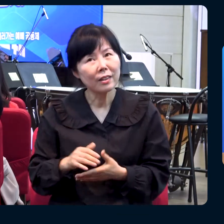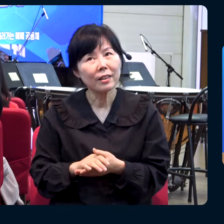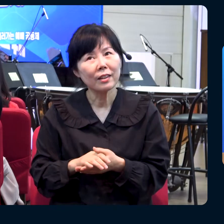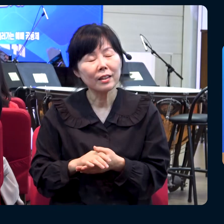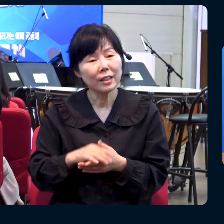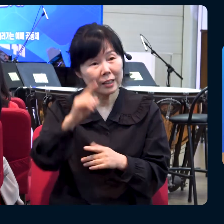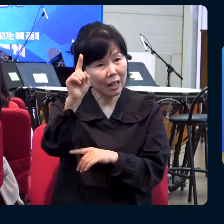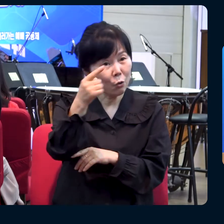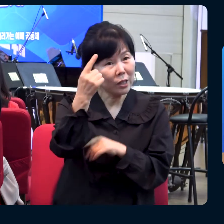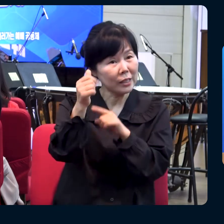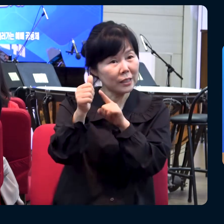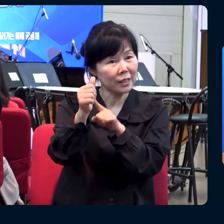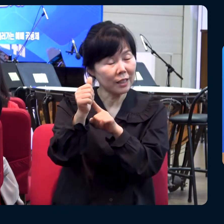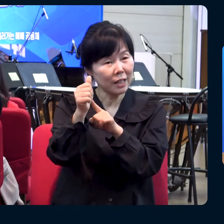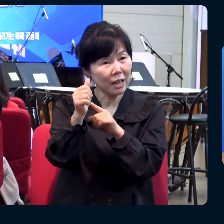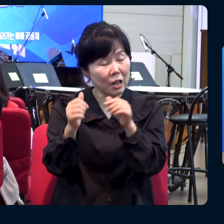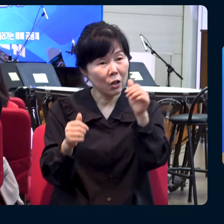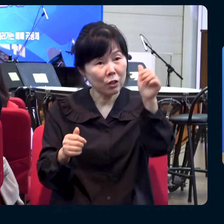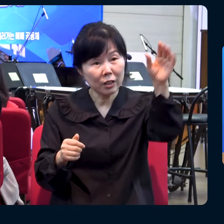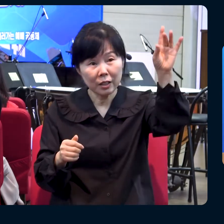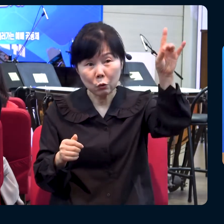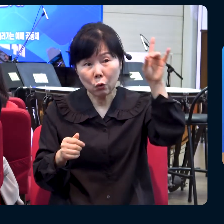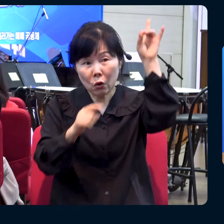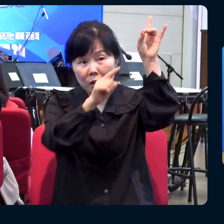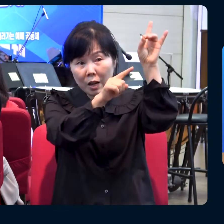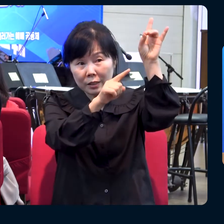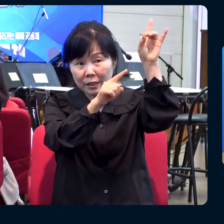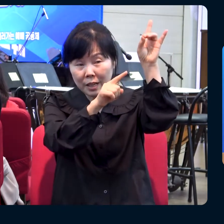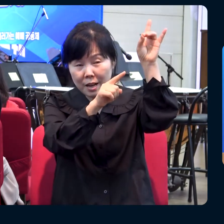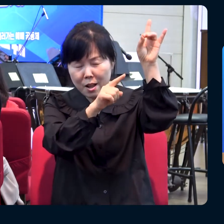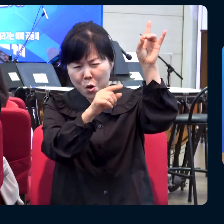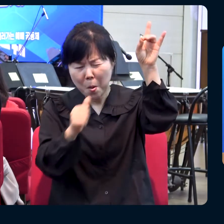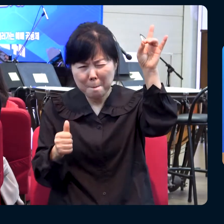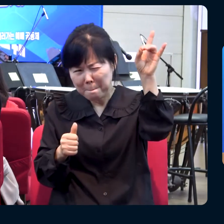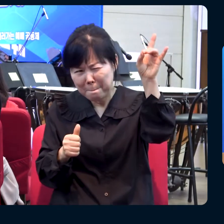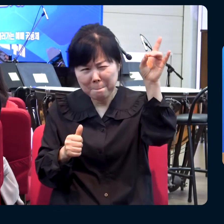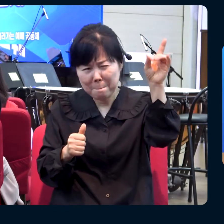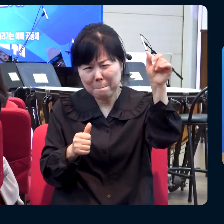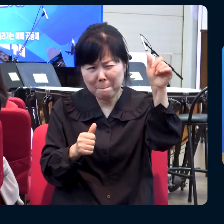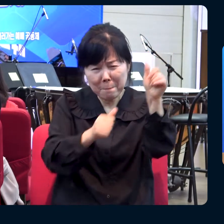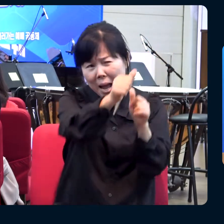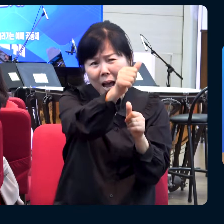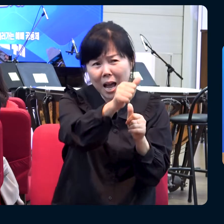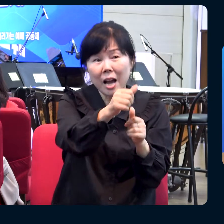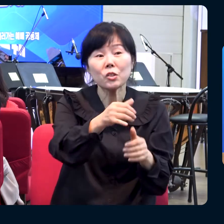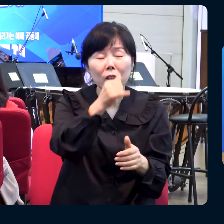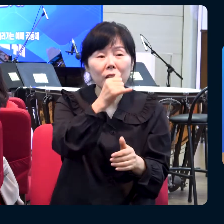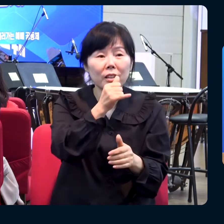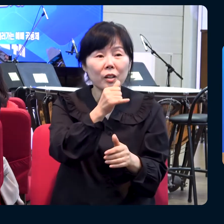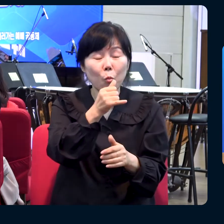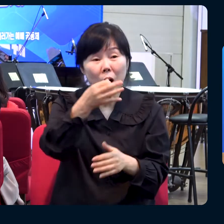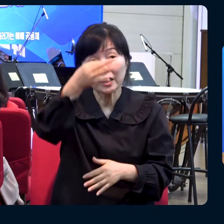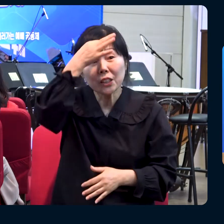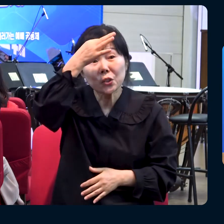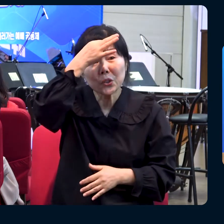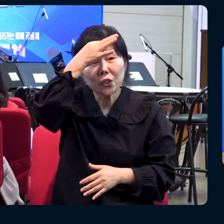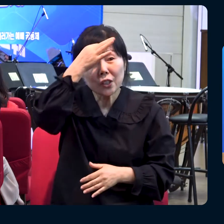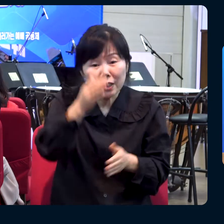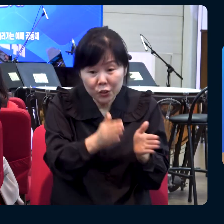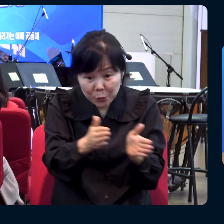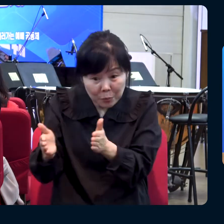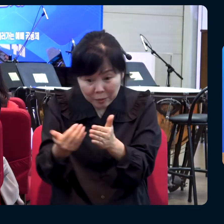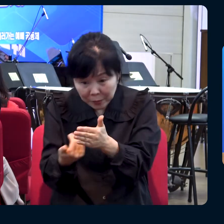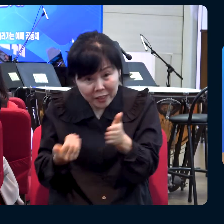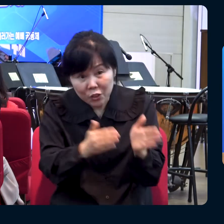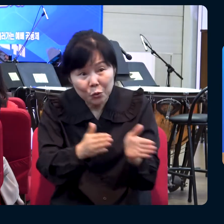아버지도 모르는 다윗이 골리앗을 쓰러뜨릴 수 있는 영적인 실력을 미리 준비하고 있었던 것일까?